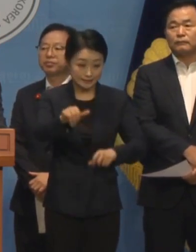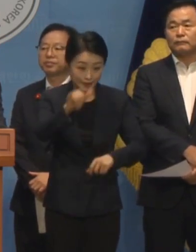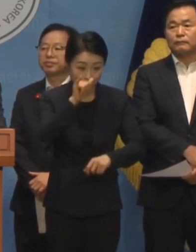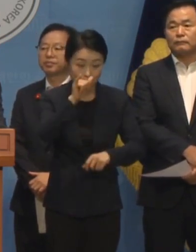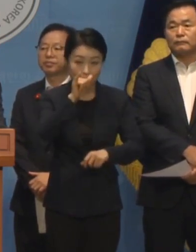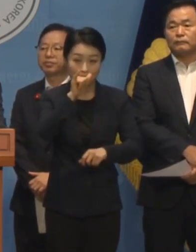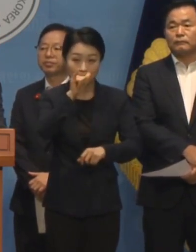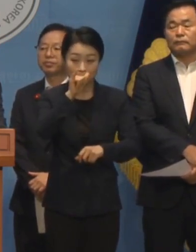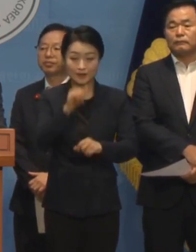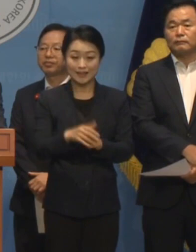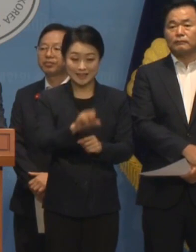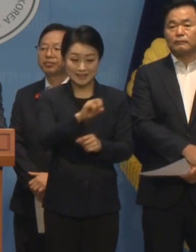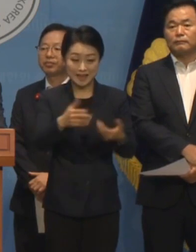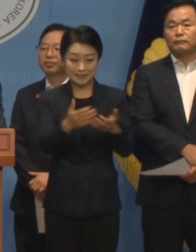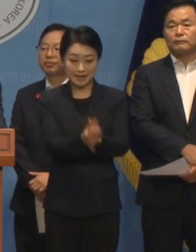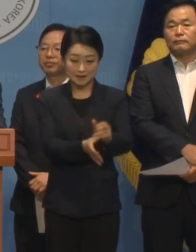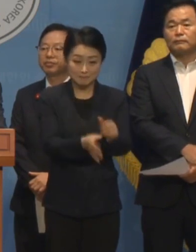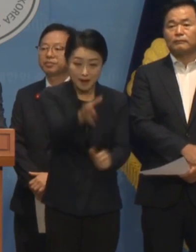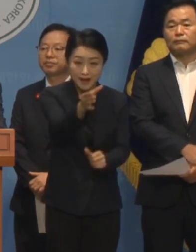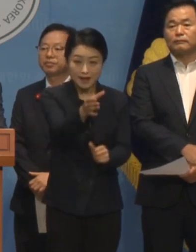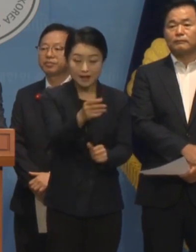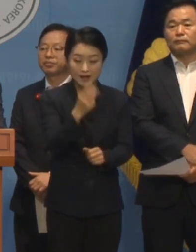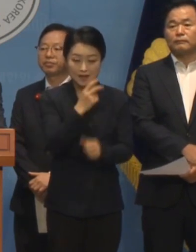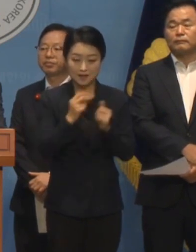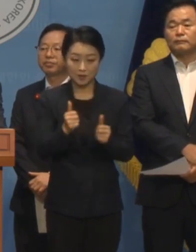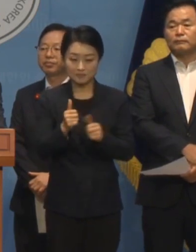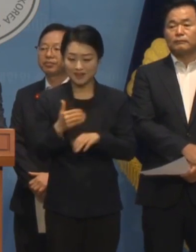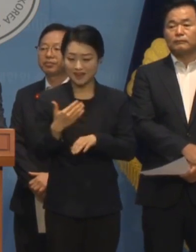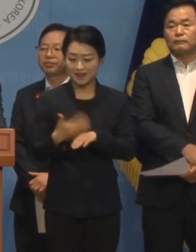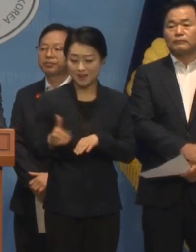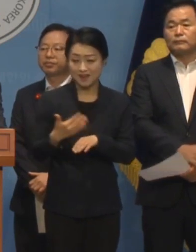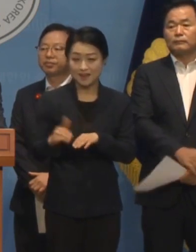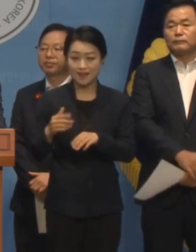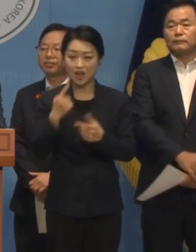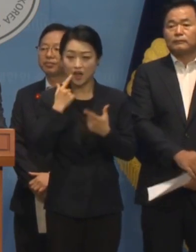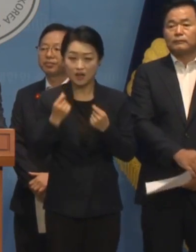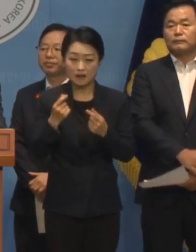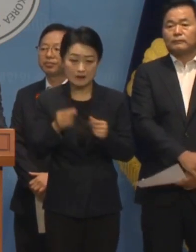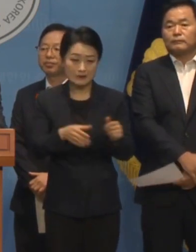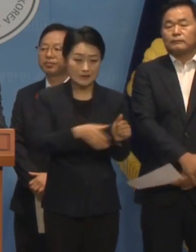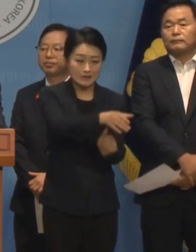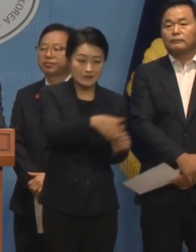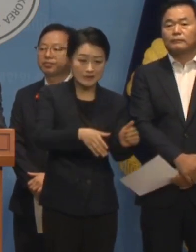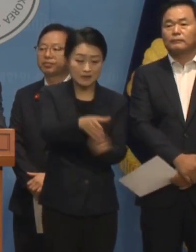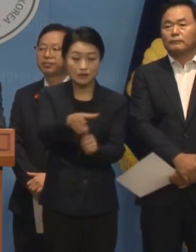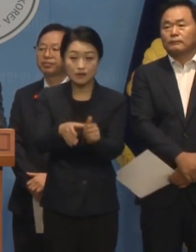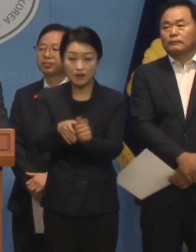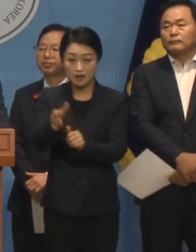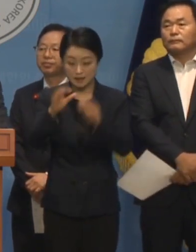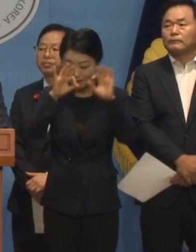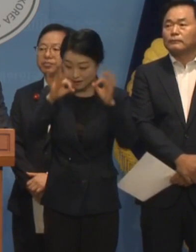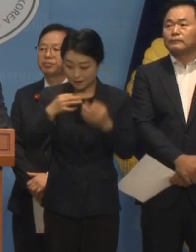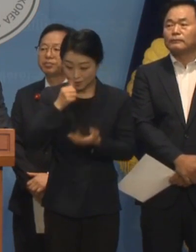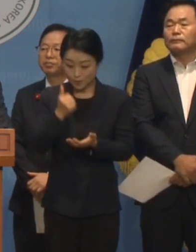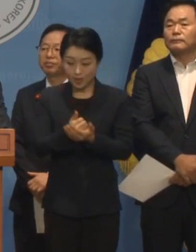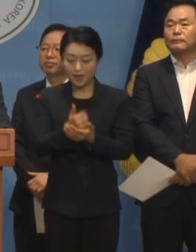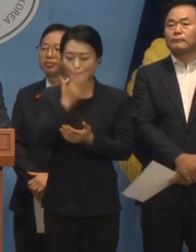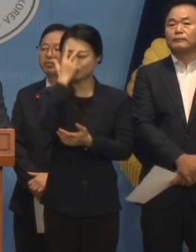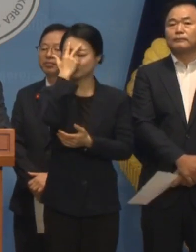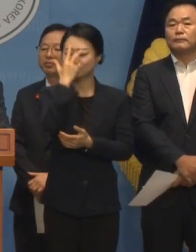검사를 자객으로 보내서 권력을 남용하고 그리고 자기들이 저지른 범죄는 봐주고